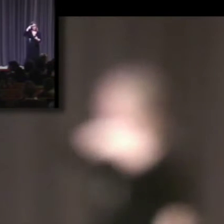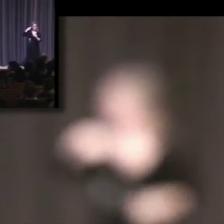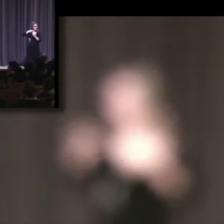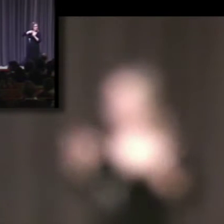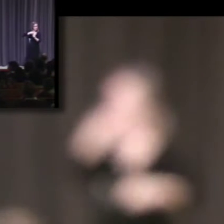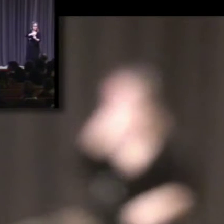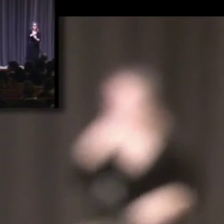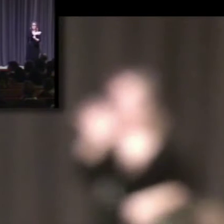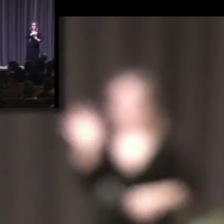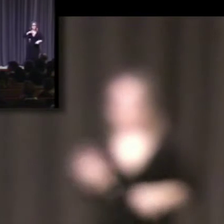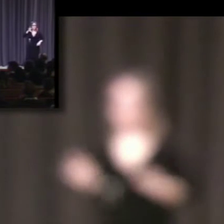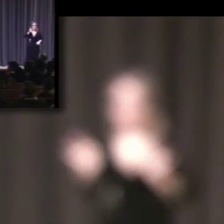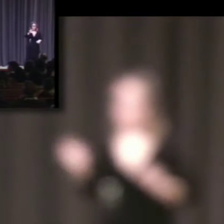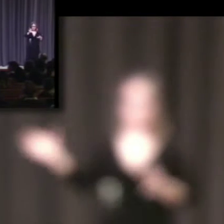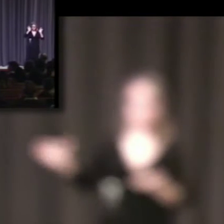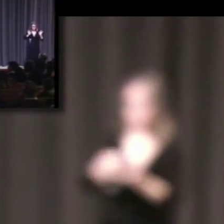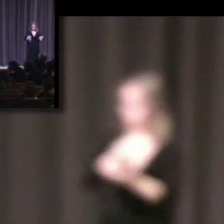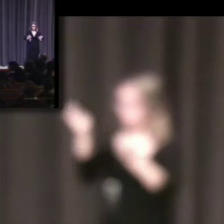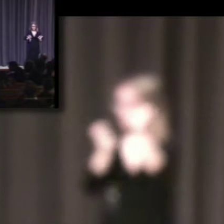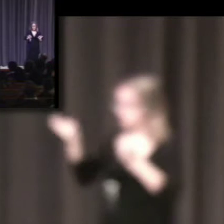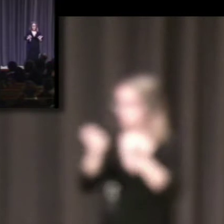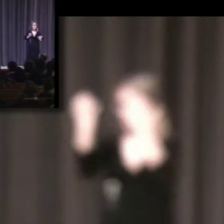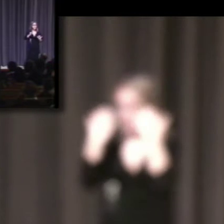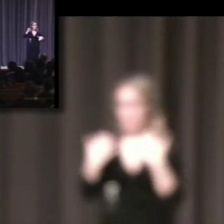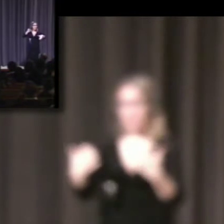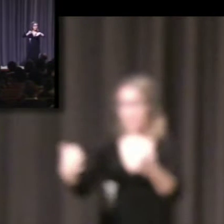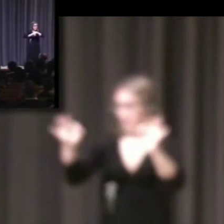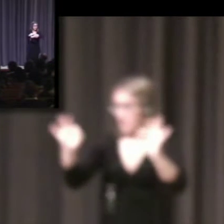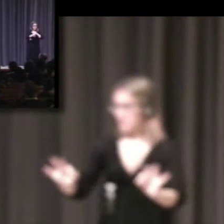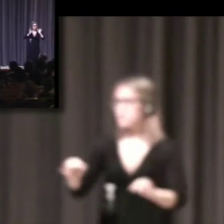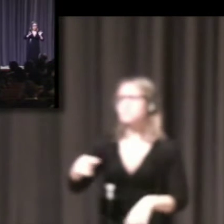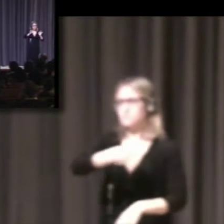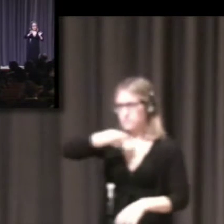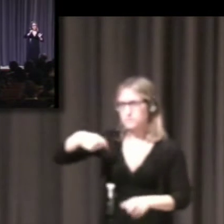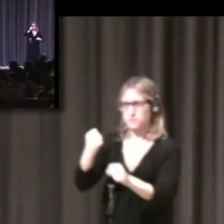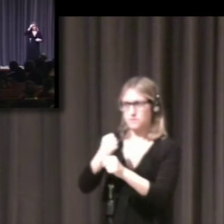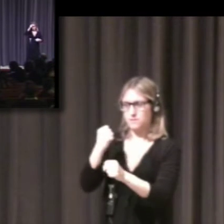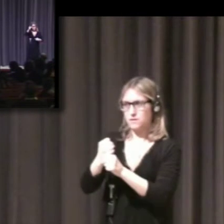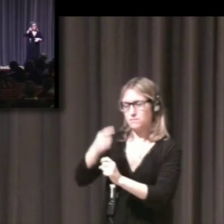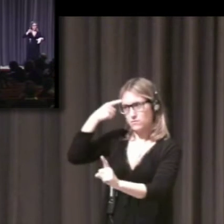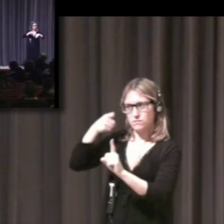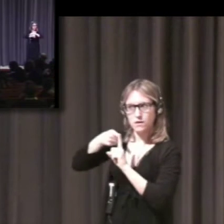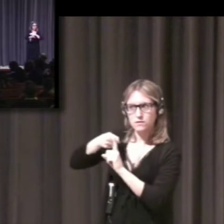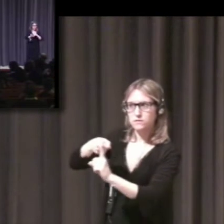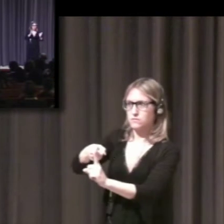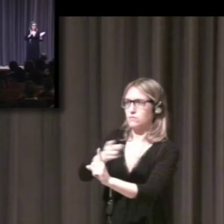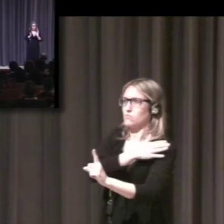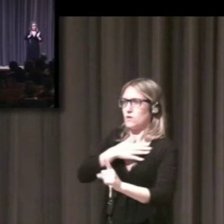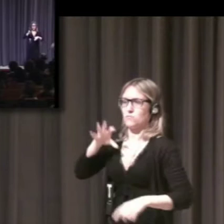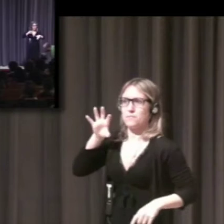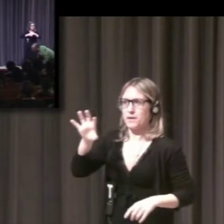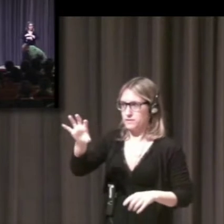siguem el país que siguem, on l'accés a la cultura, l'accés a la formació, l'accés a la